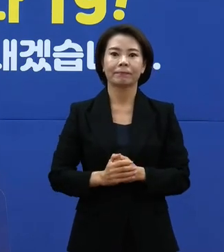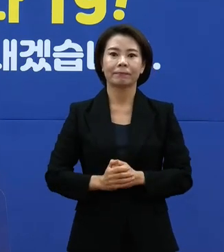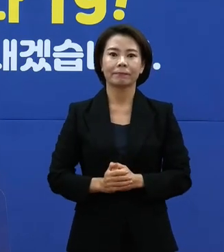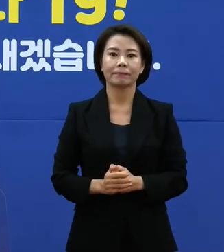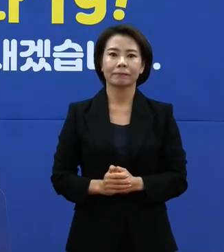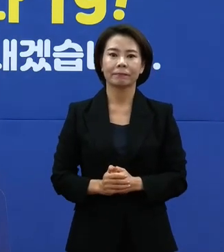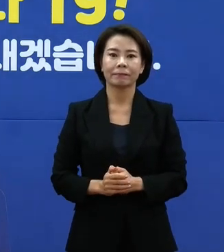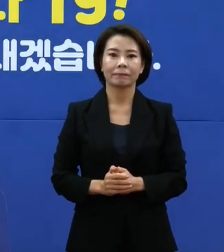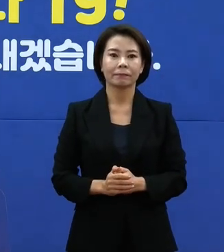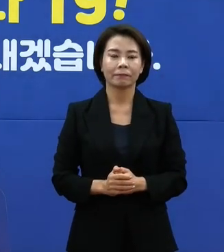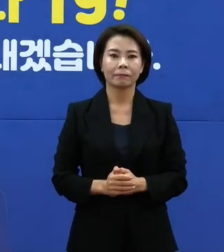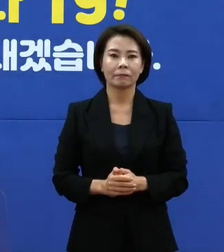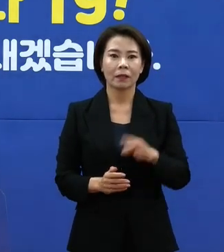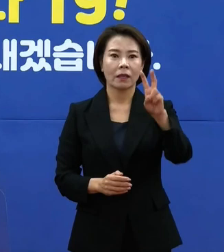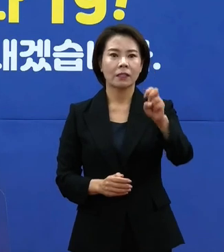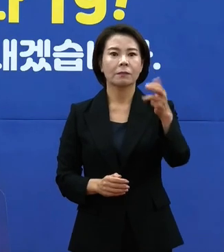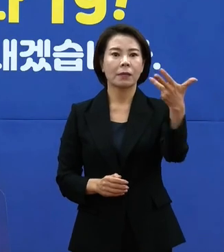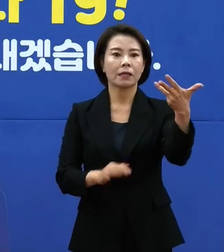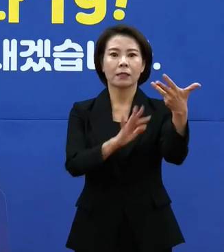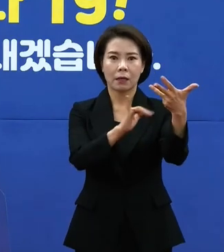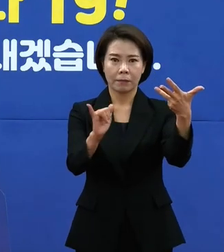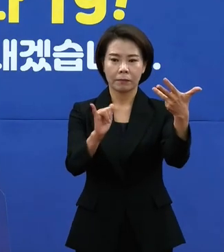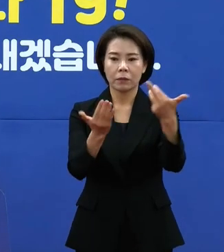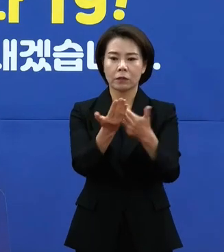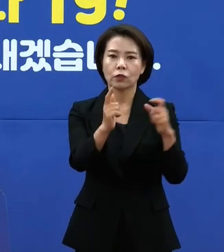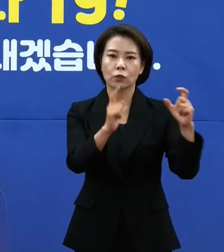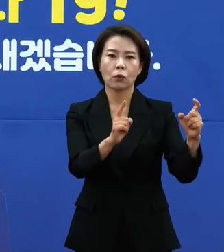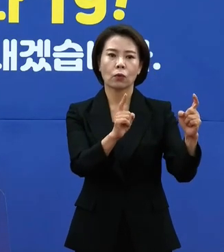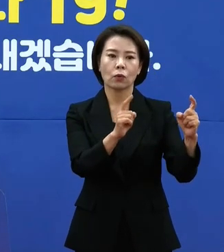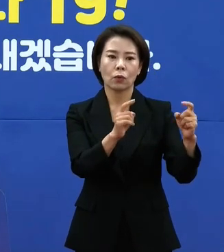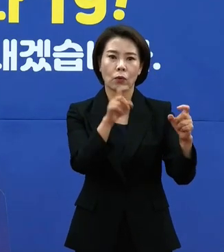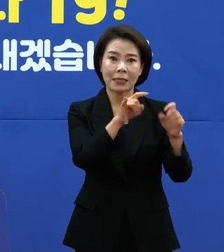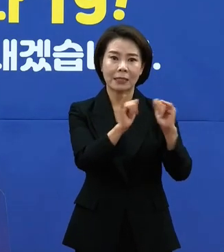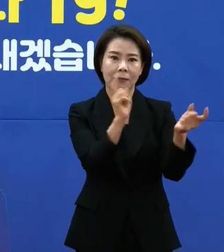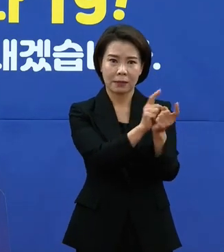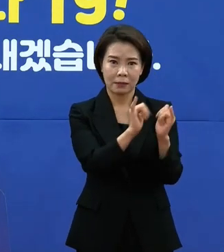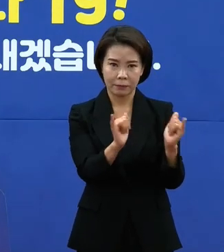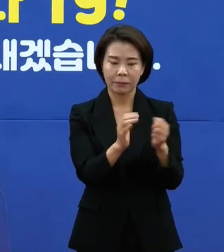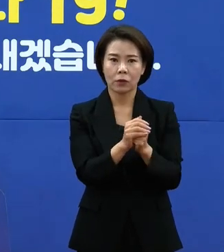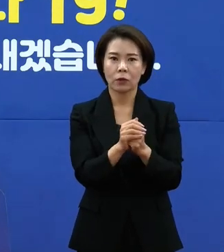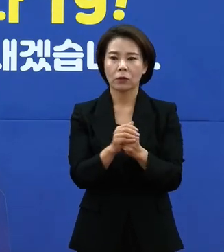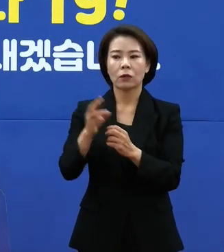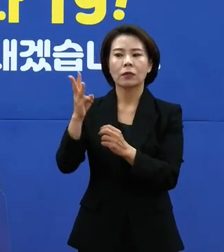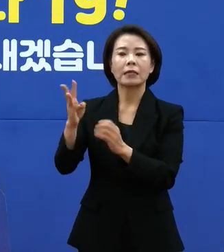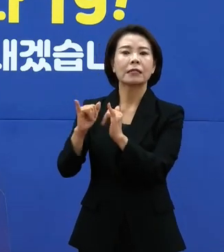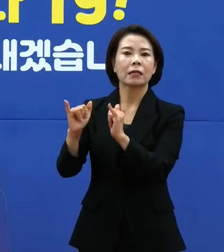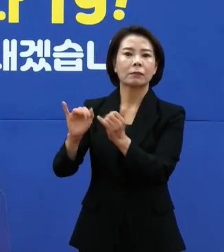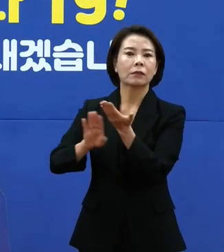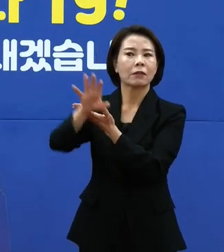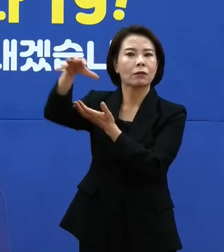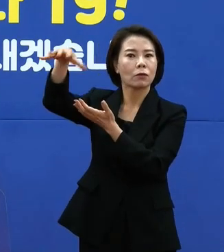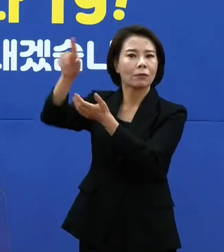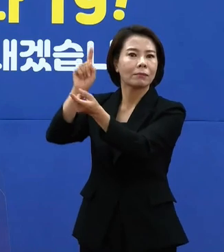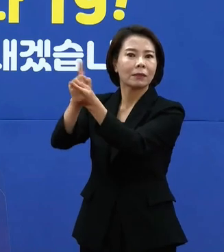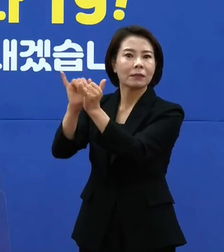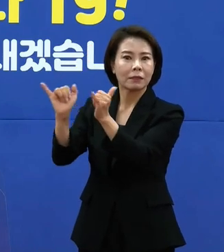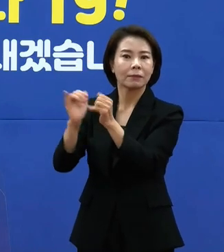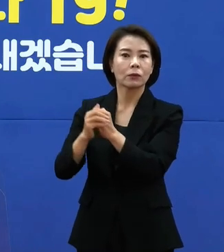보면 28명은 제주 확진자의 접촉자입니다. 3명은 타 지역 확진자의